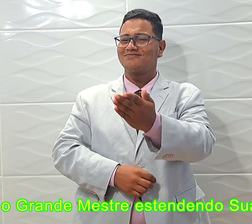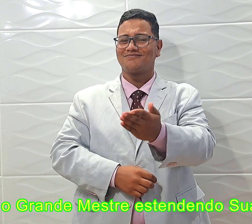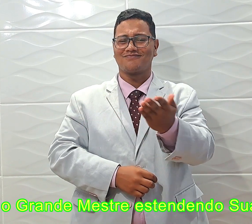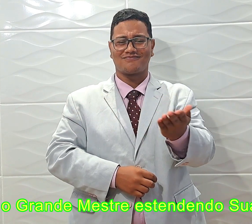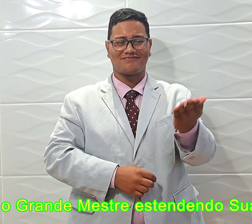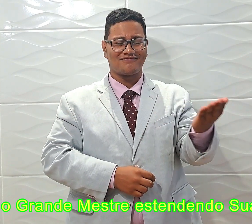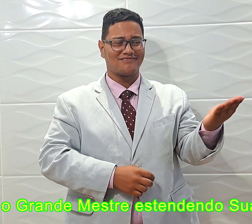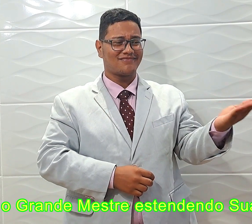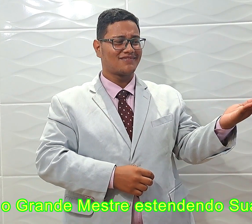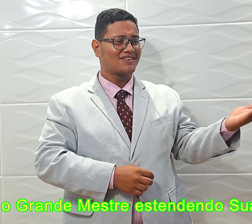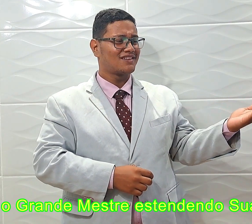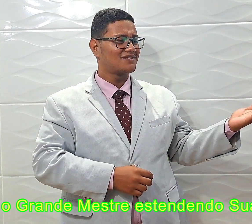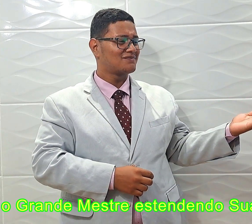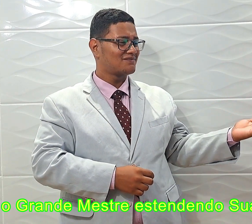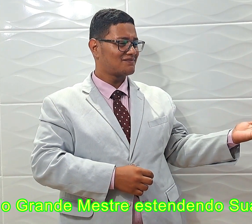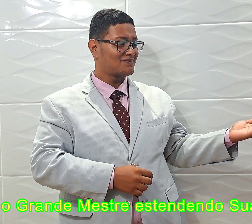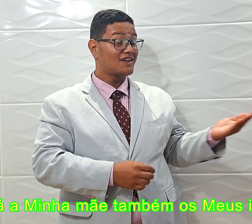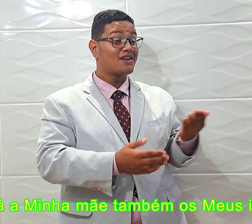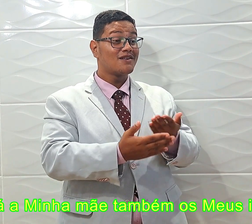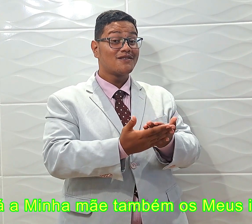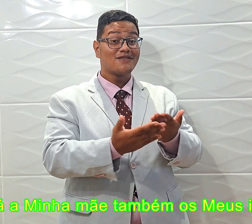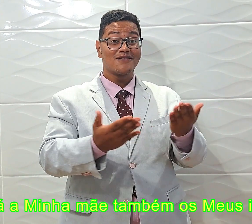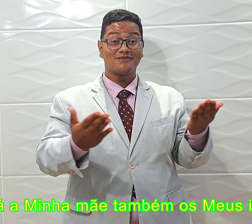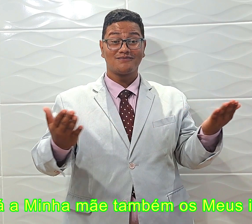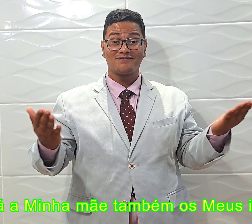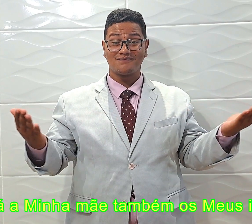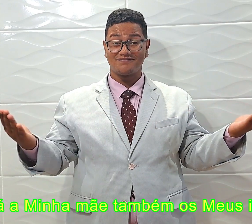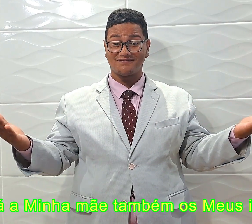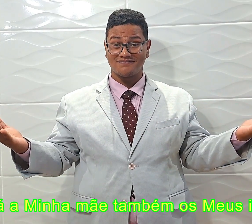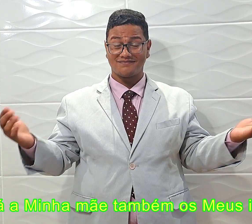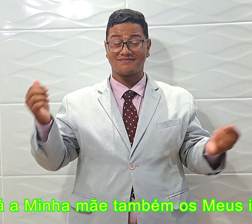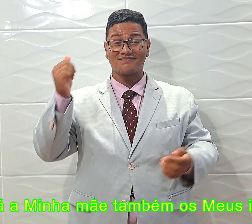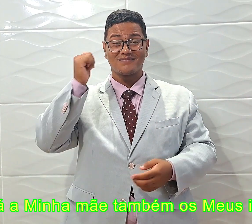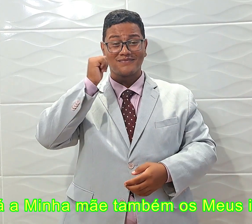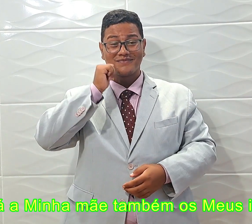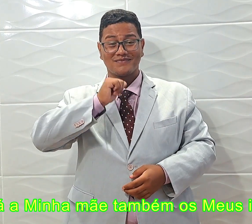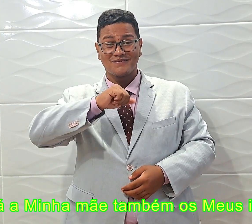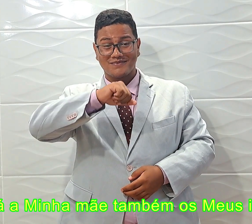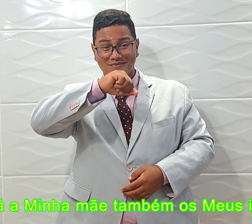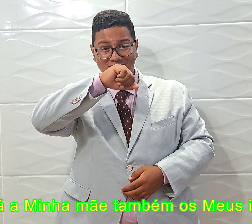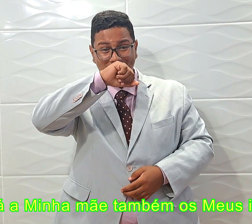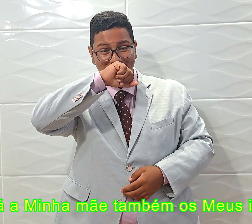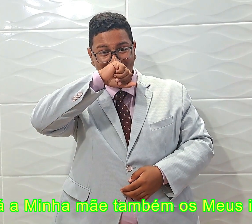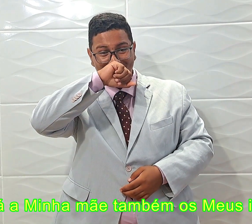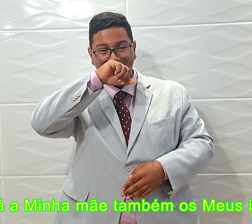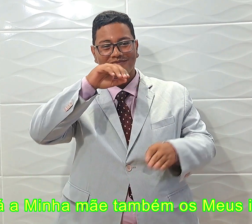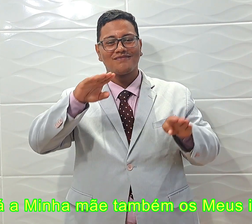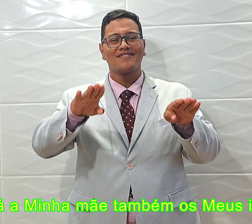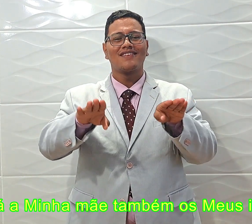mãos Aqui está minha